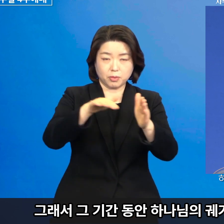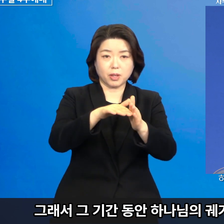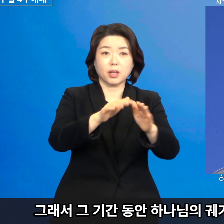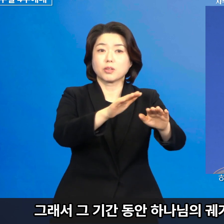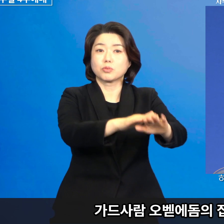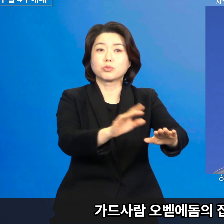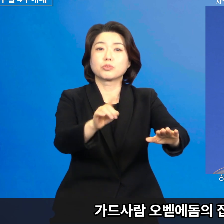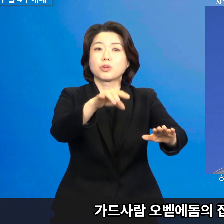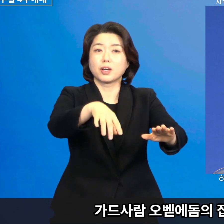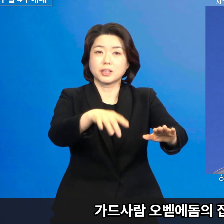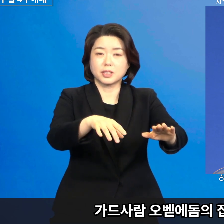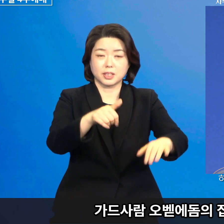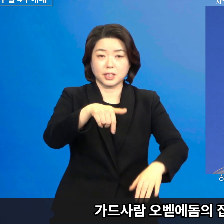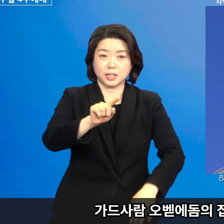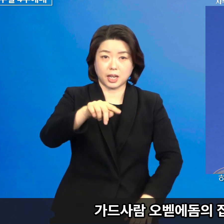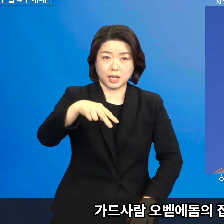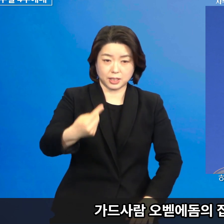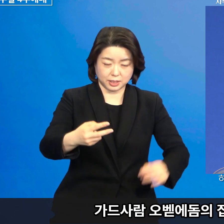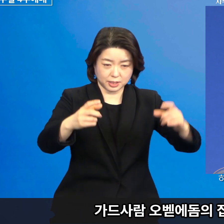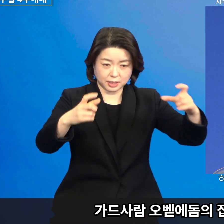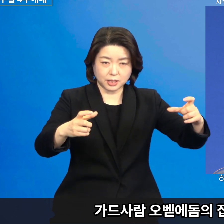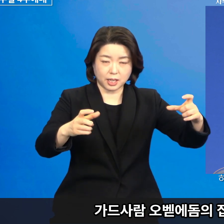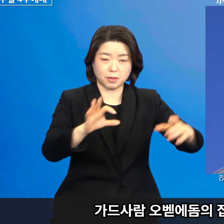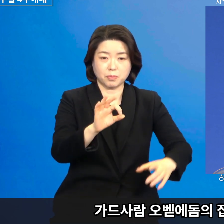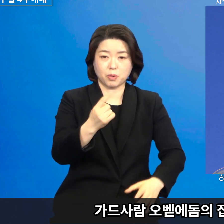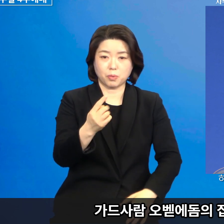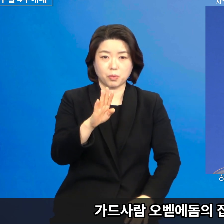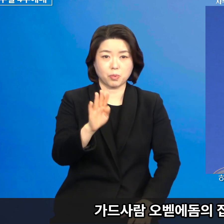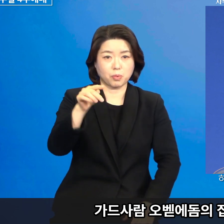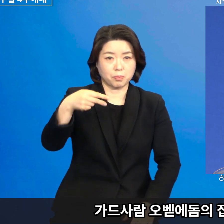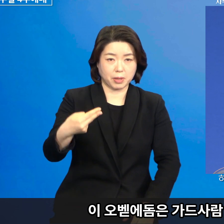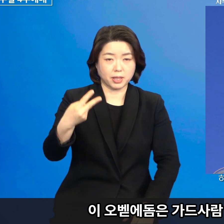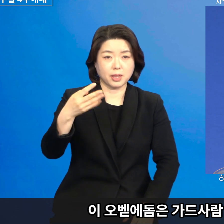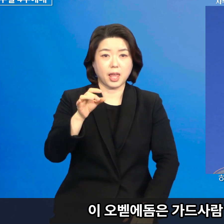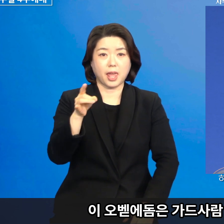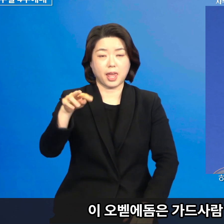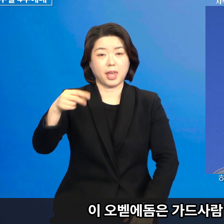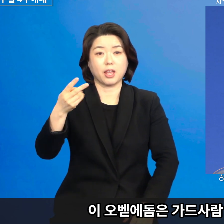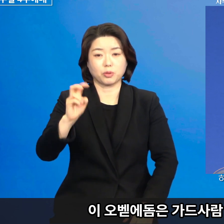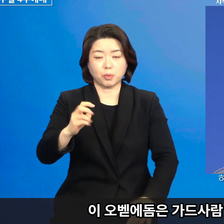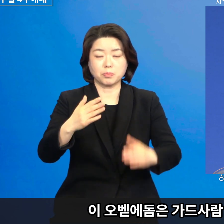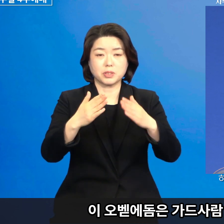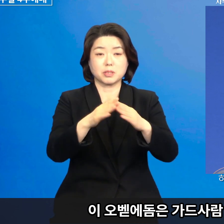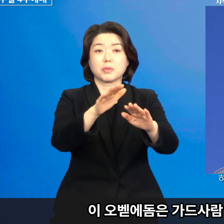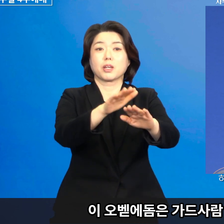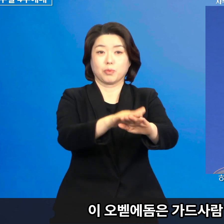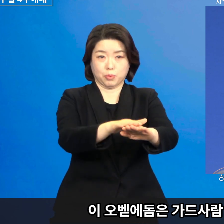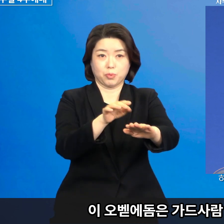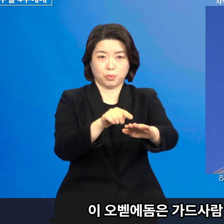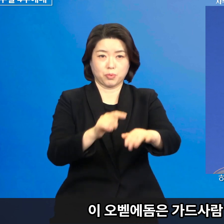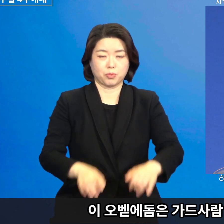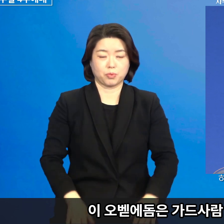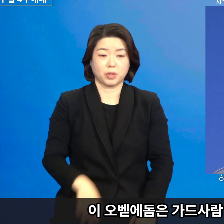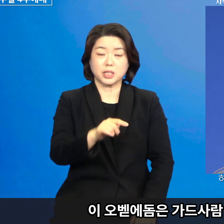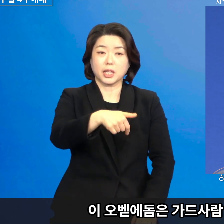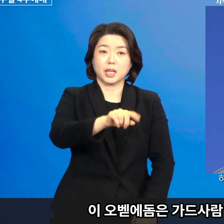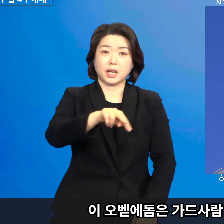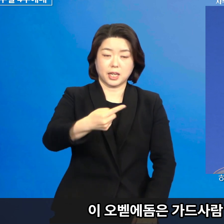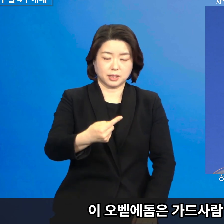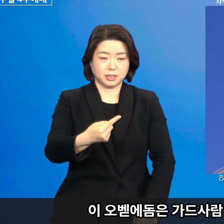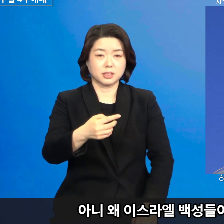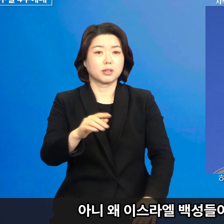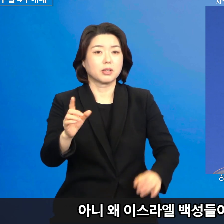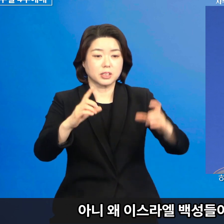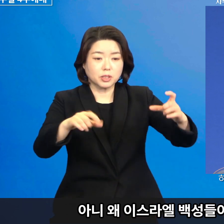보니까 가드 사람 오벳 에돔의 집에 거기에 가게 됩니다. 이 오벳 에돔은 가드 사람, 즉 블레셋